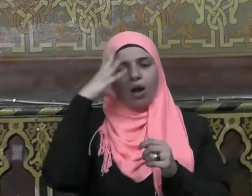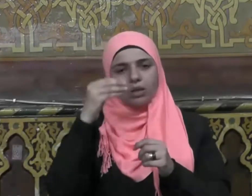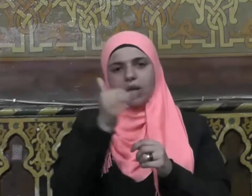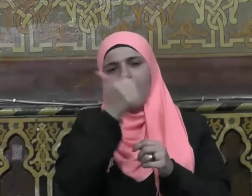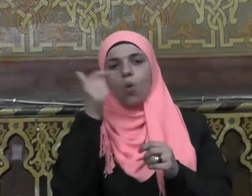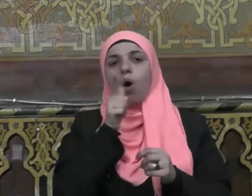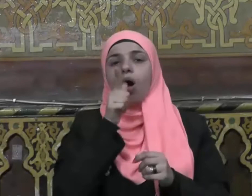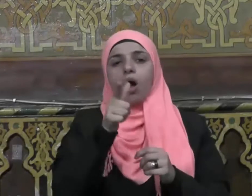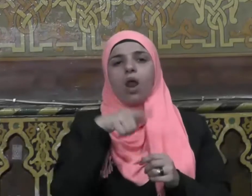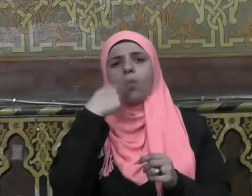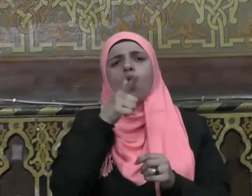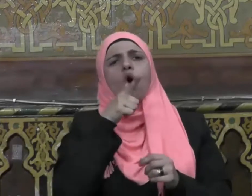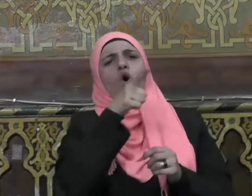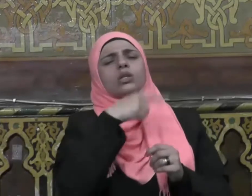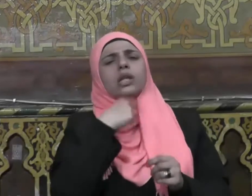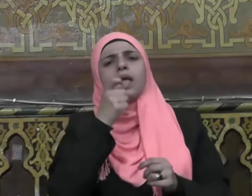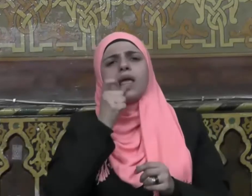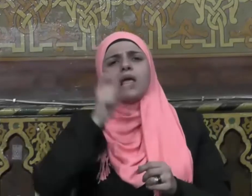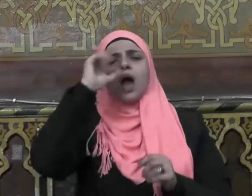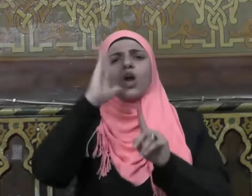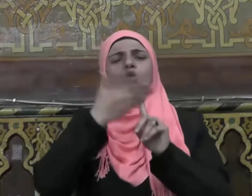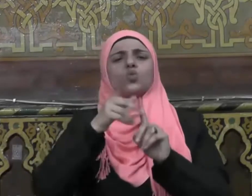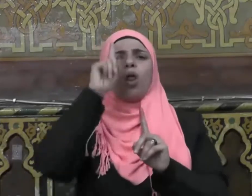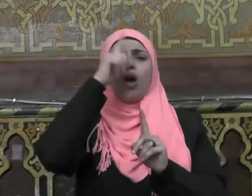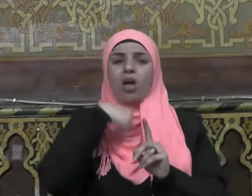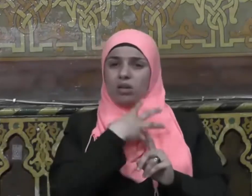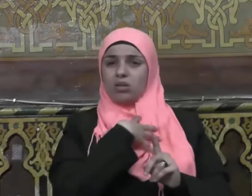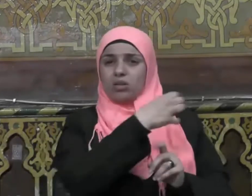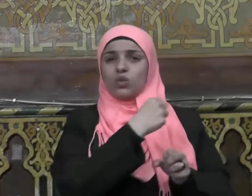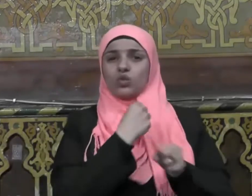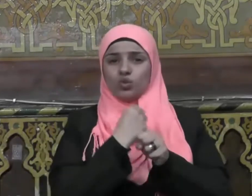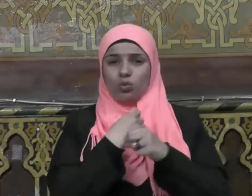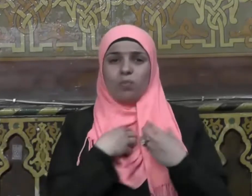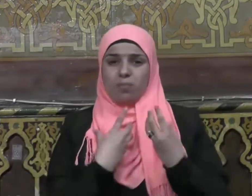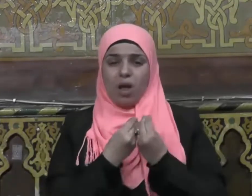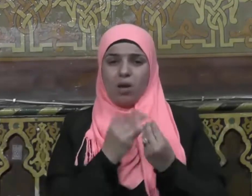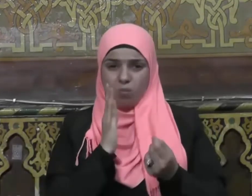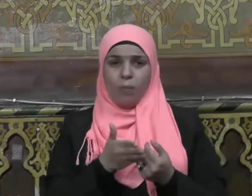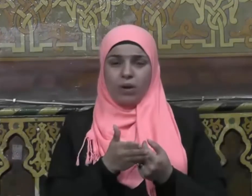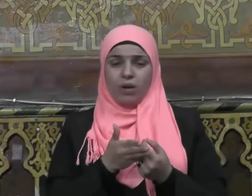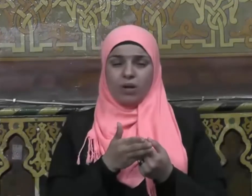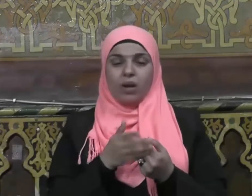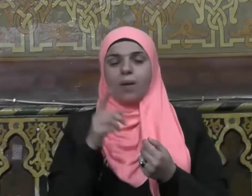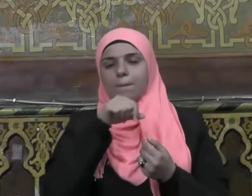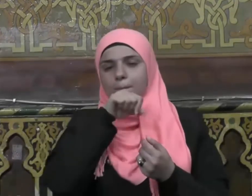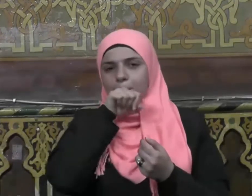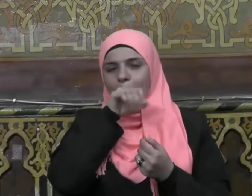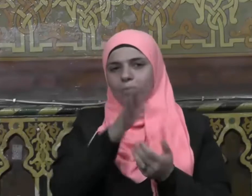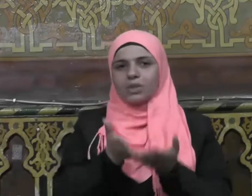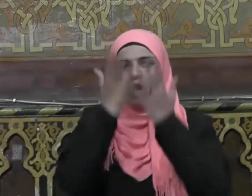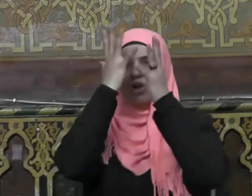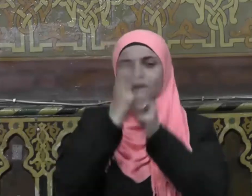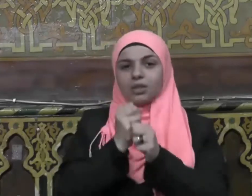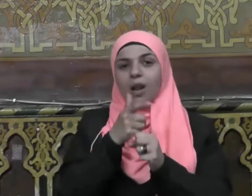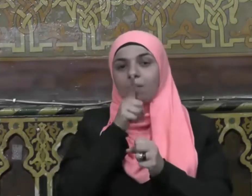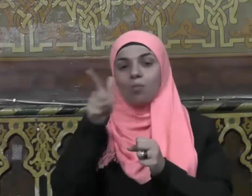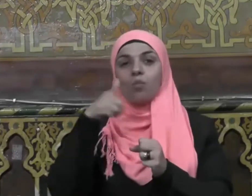قلت: يا رسول الله، ألا تستعملني؟ قال: فضرب بيده على